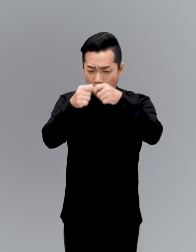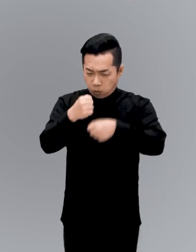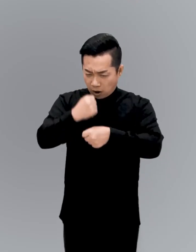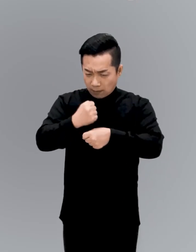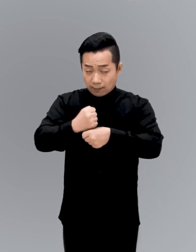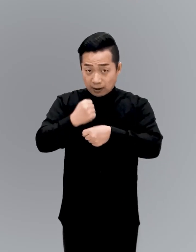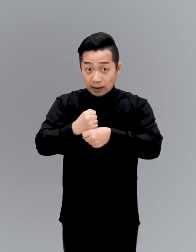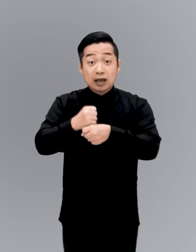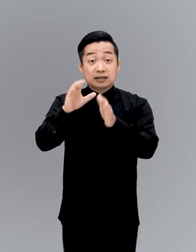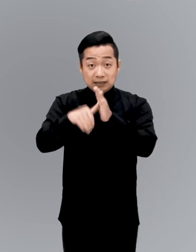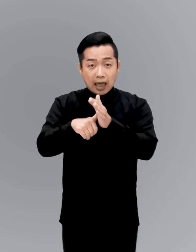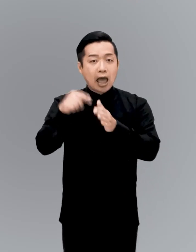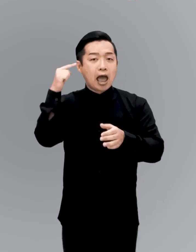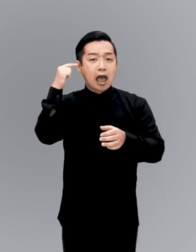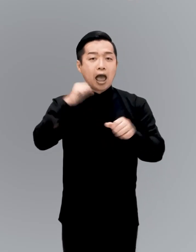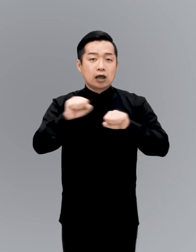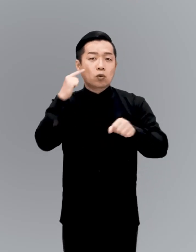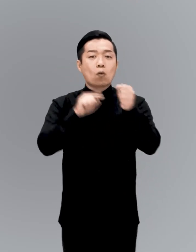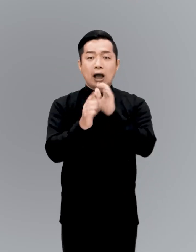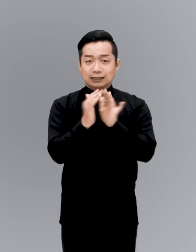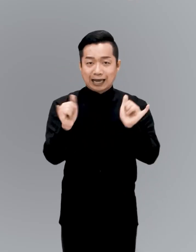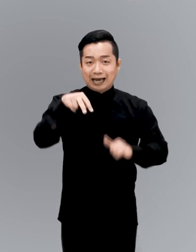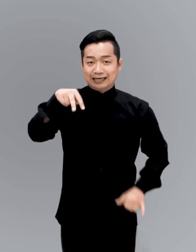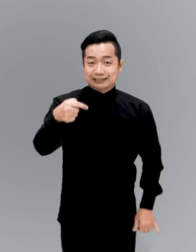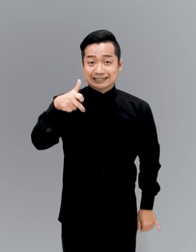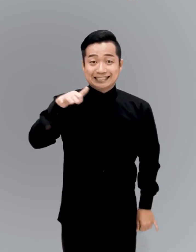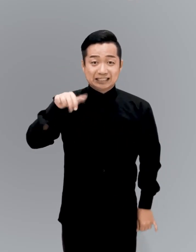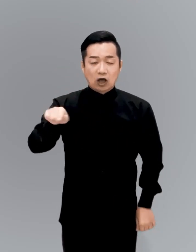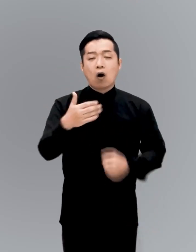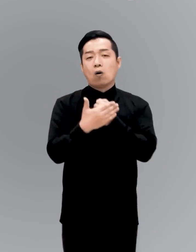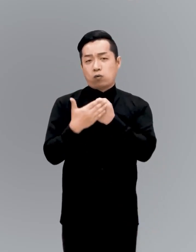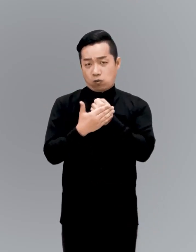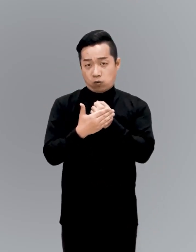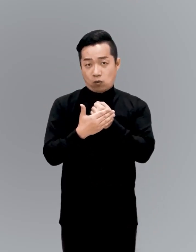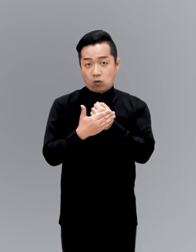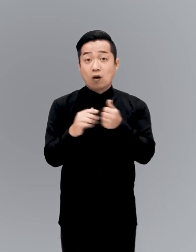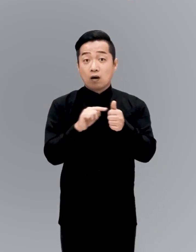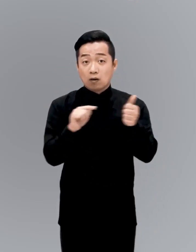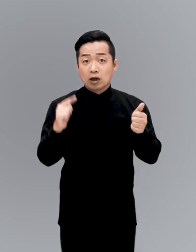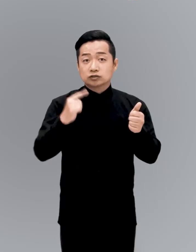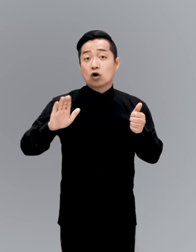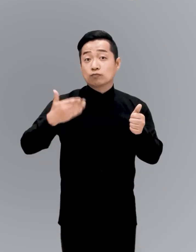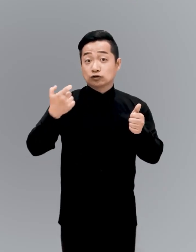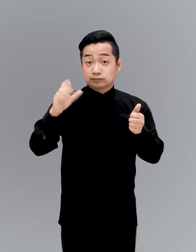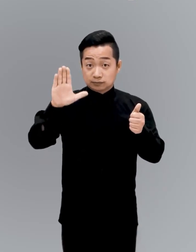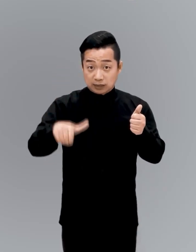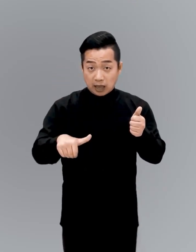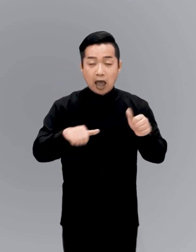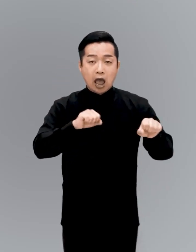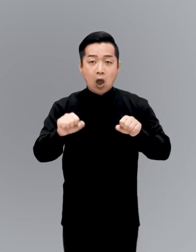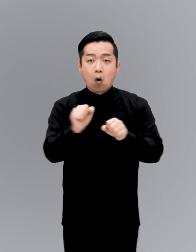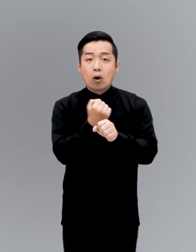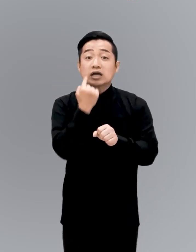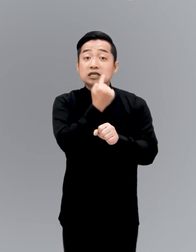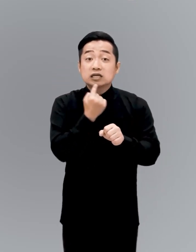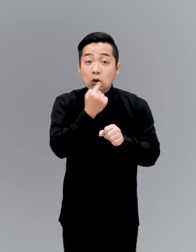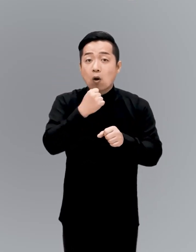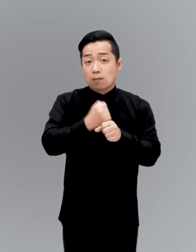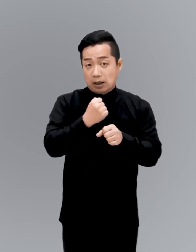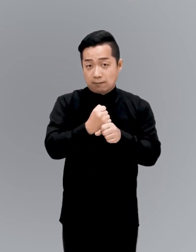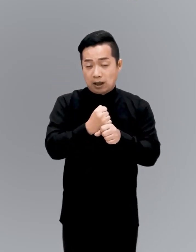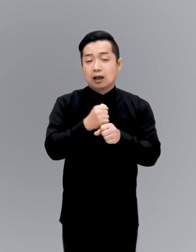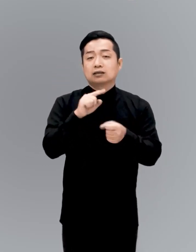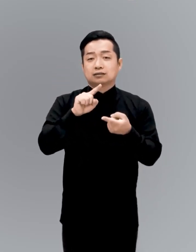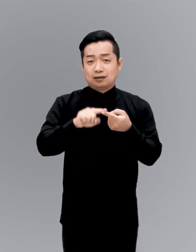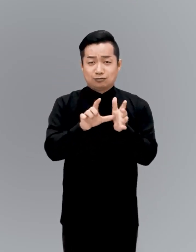슬롯머신이 정밀해진 데에는 행동과학자 스키너의 공이 크다. 스키너는 1960년대에 행동조작